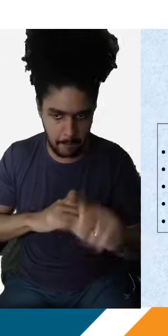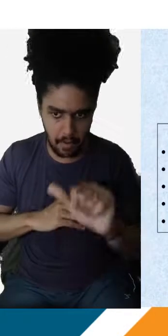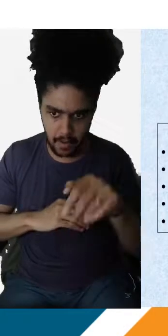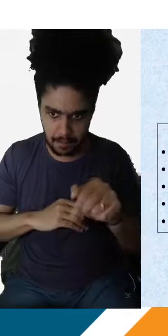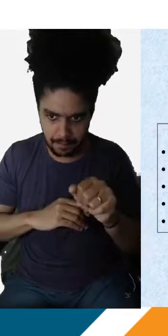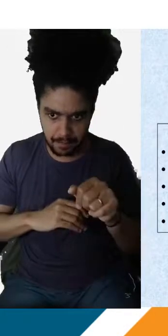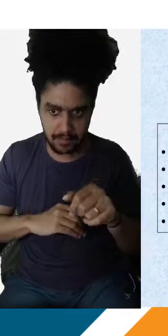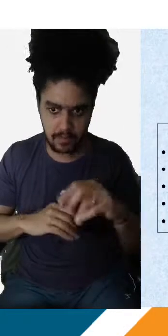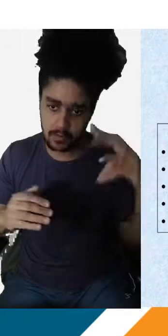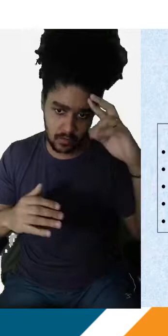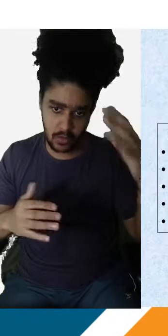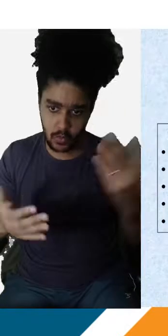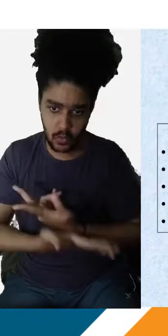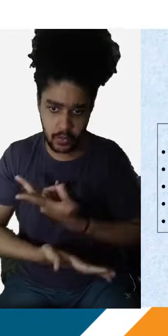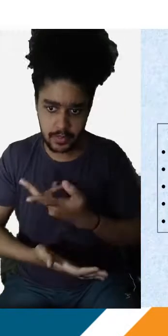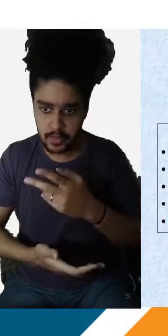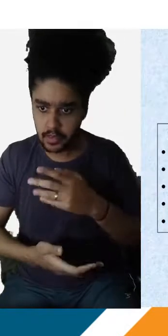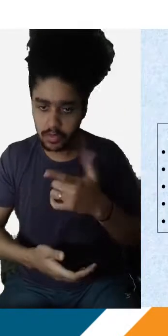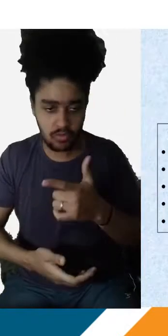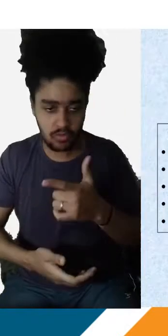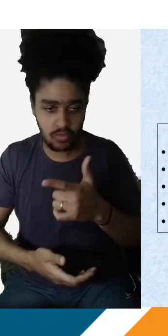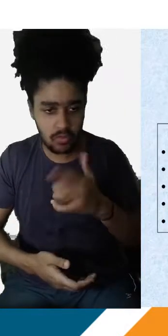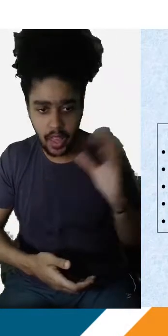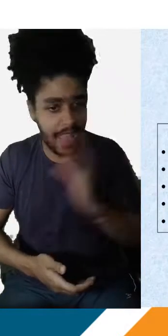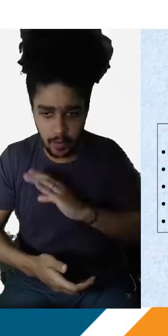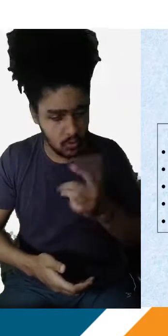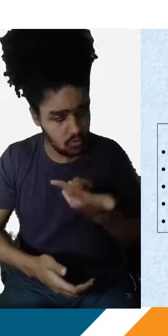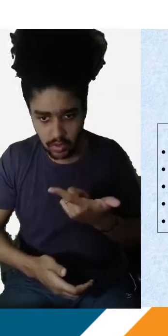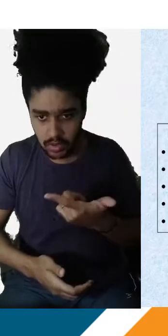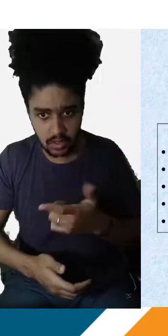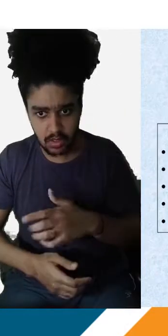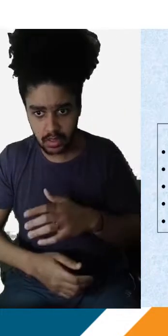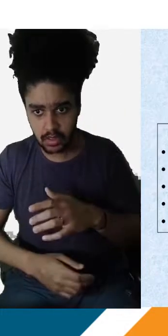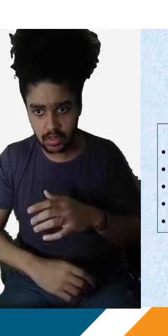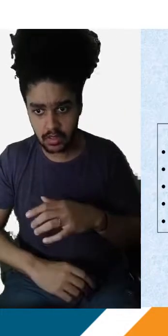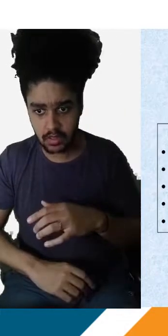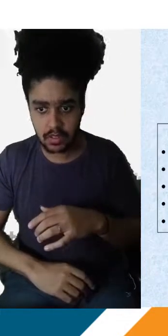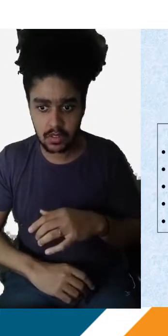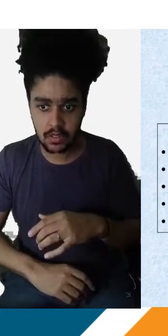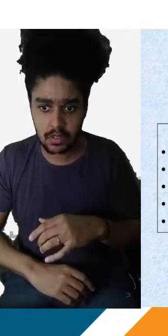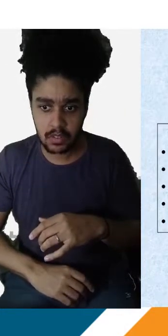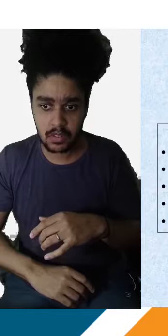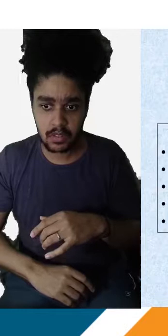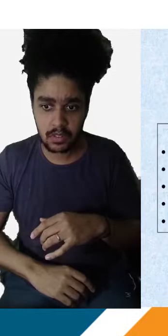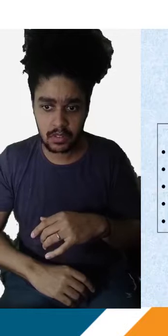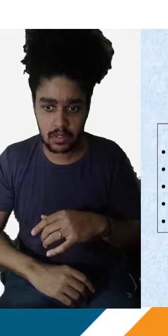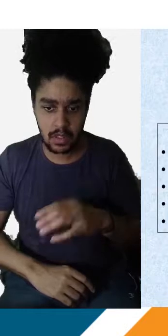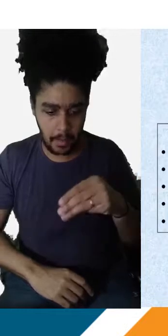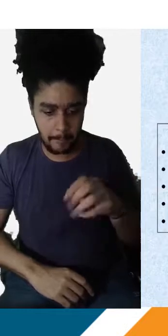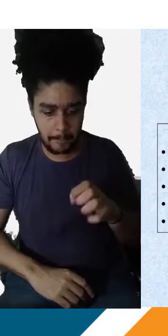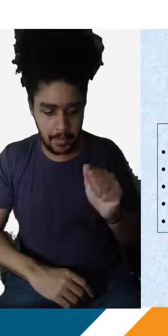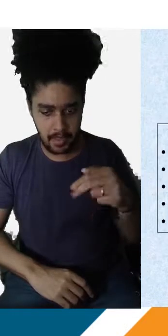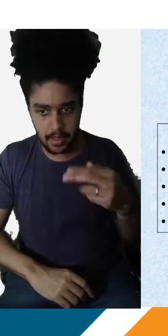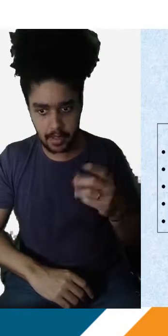e, consequentemente, menor velocidade. E com meandros. Por que meandros, gente? Os meandros, que são